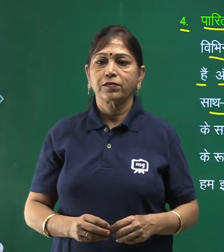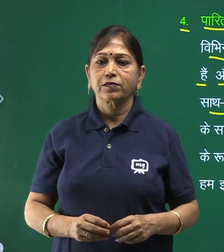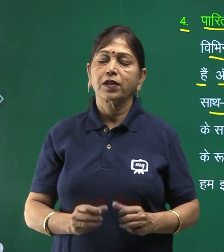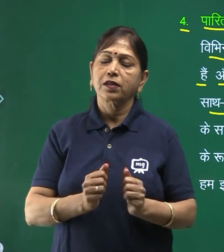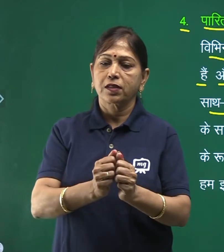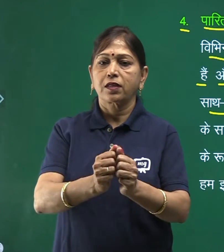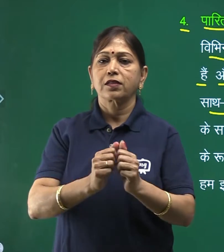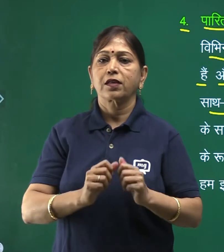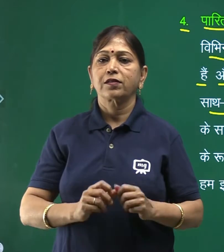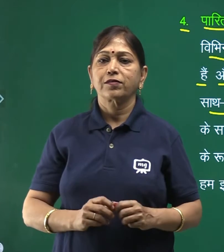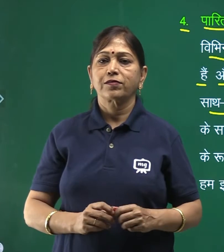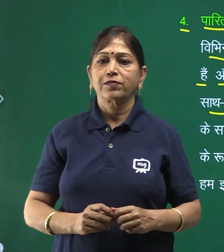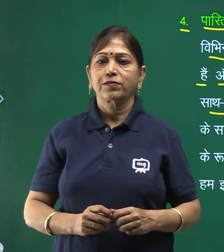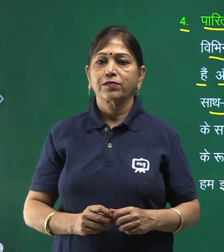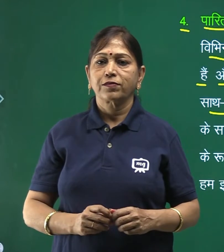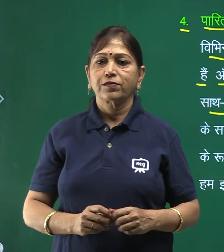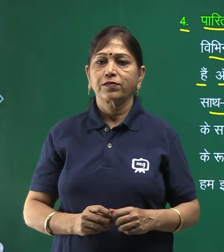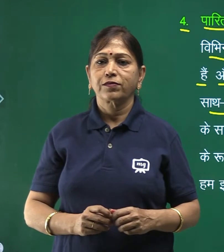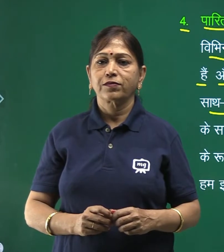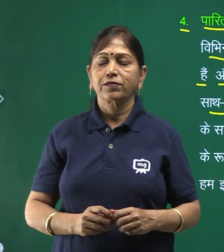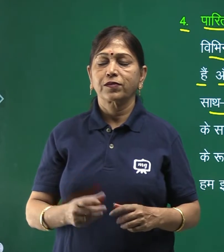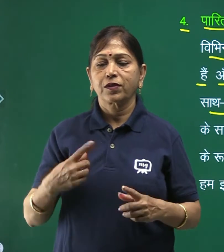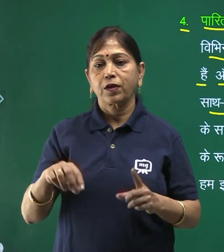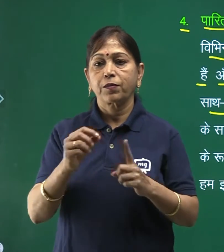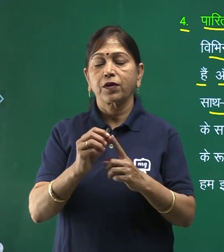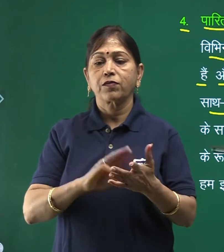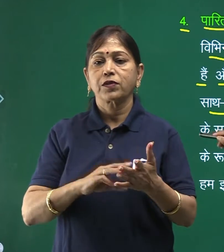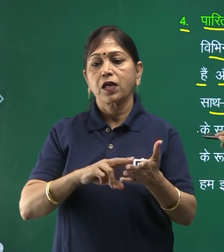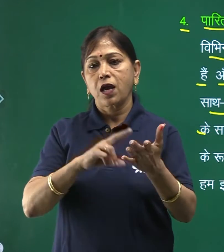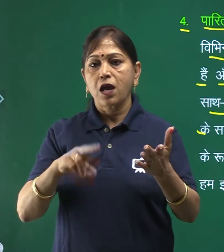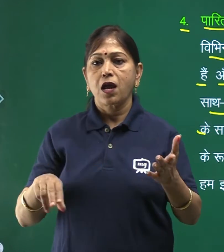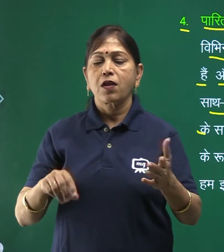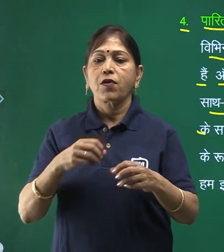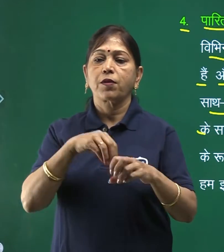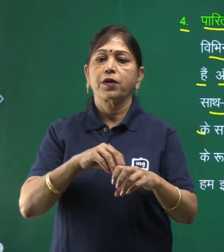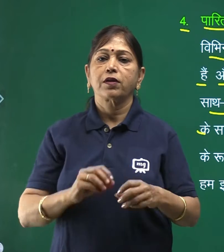साथ साथ अपने भौतिक पर्यावरण के